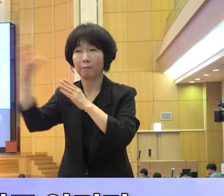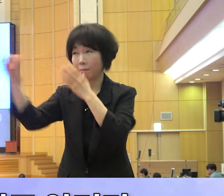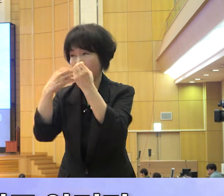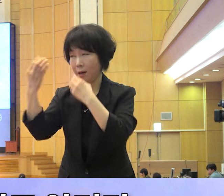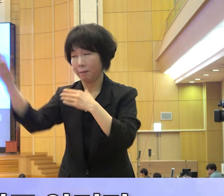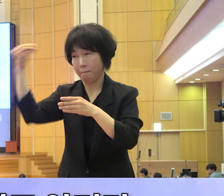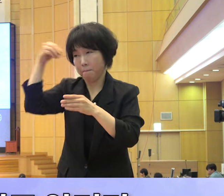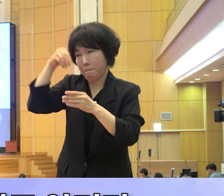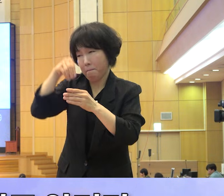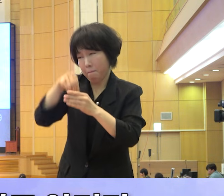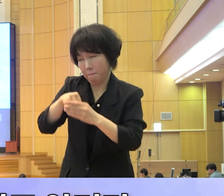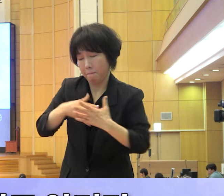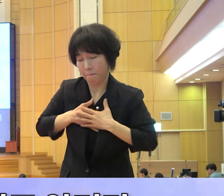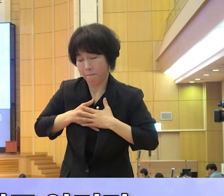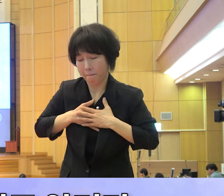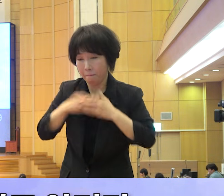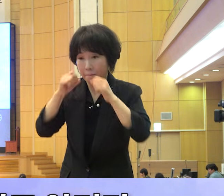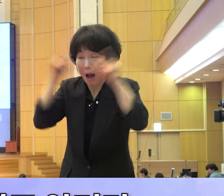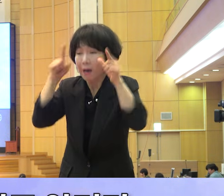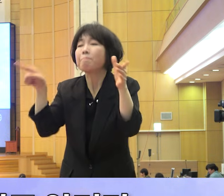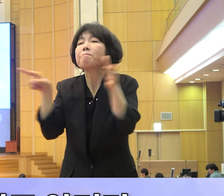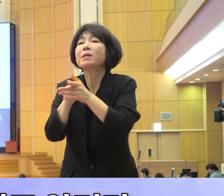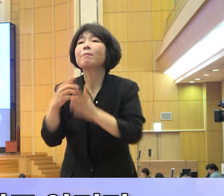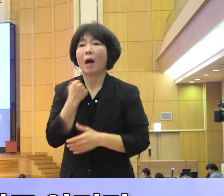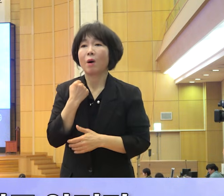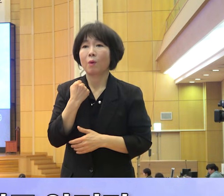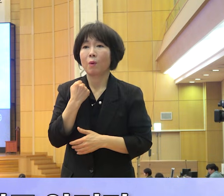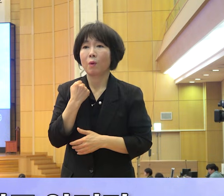마음속에 깨달아지고